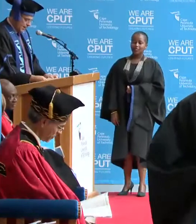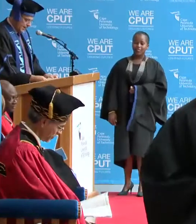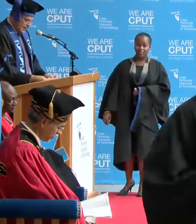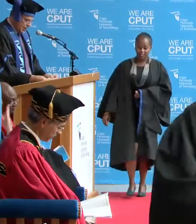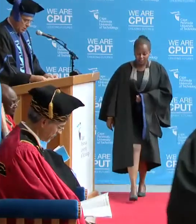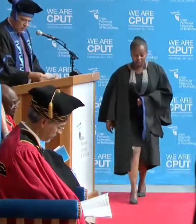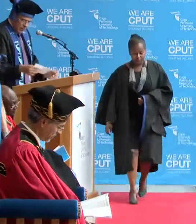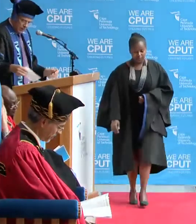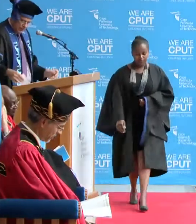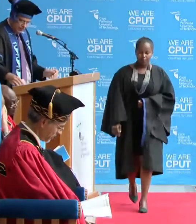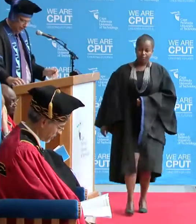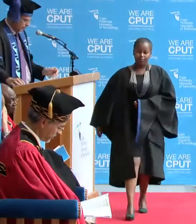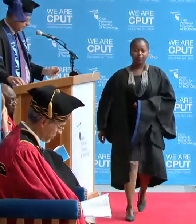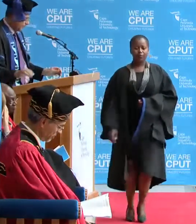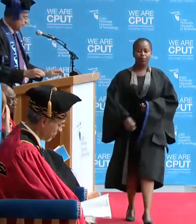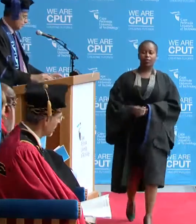Mona Lisa Luke.